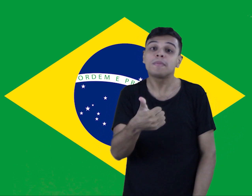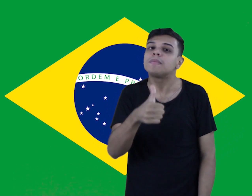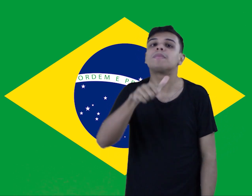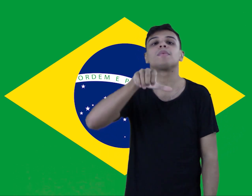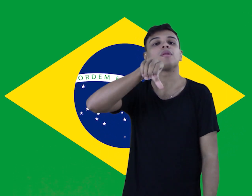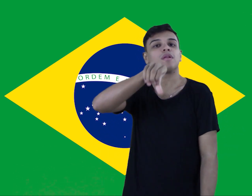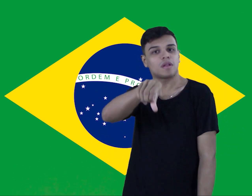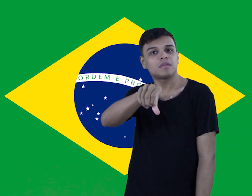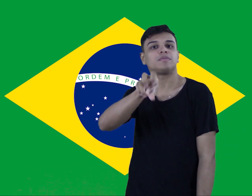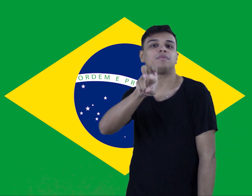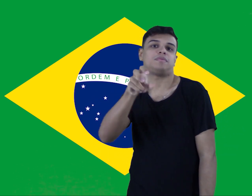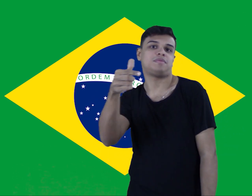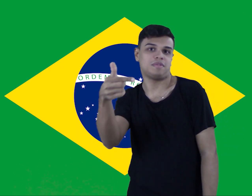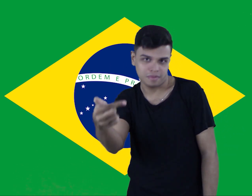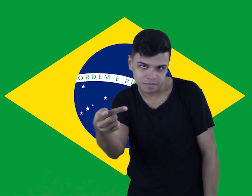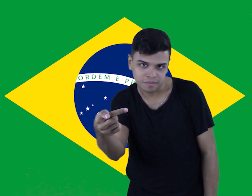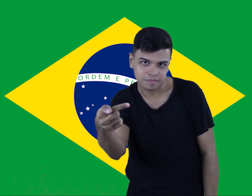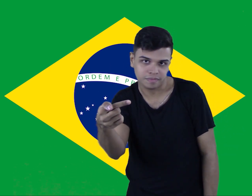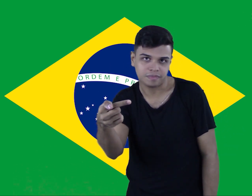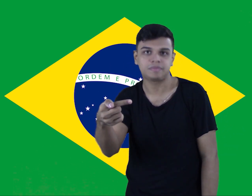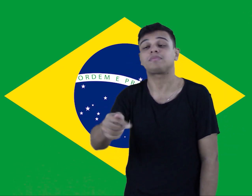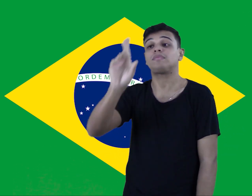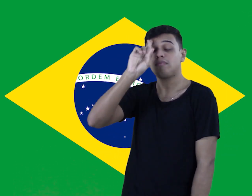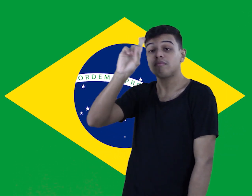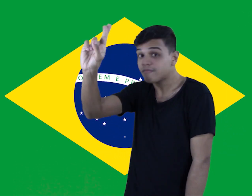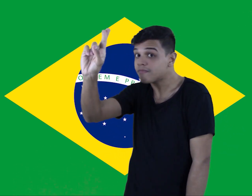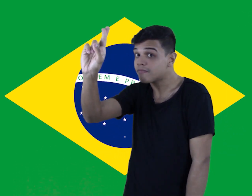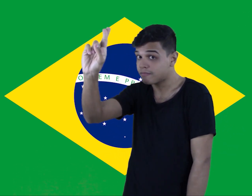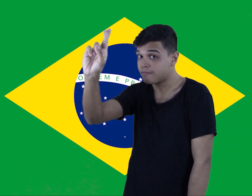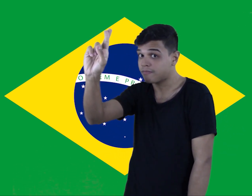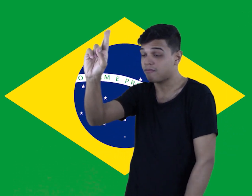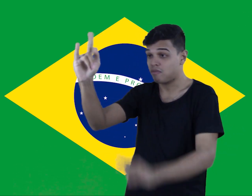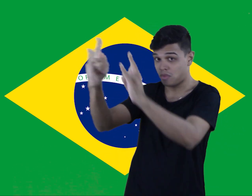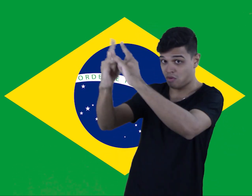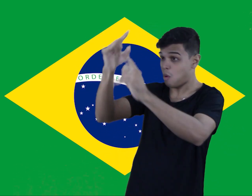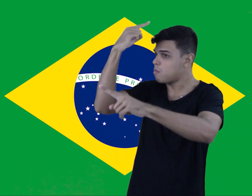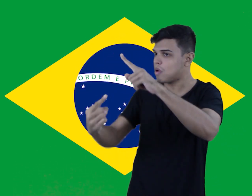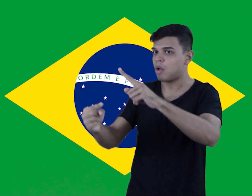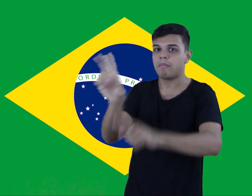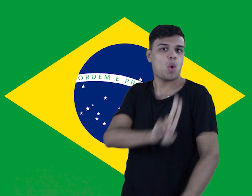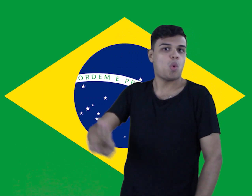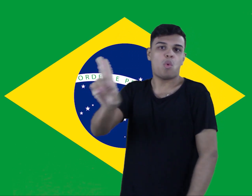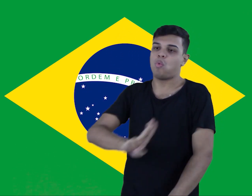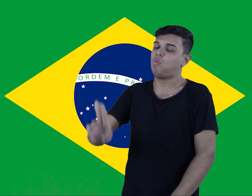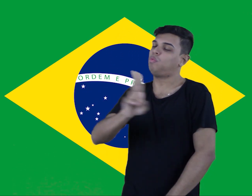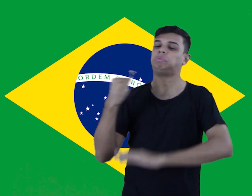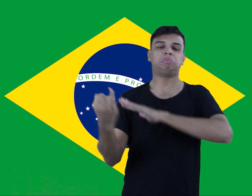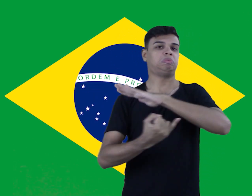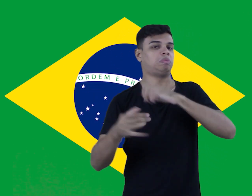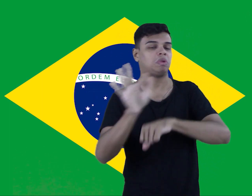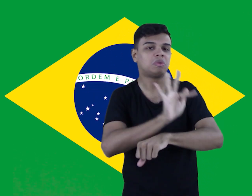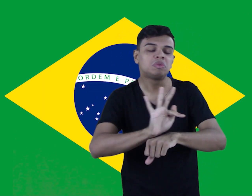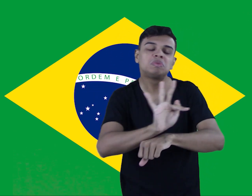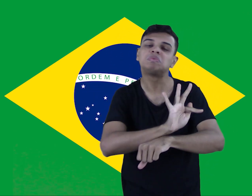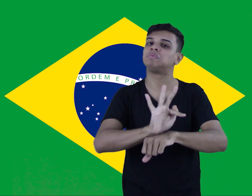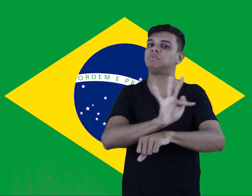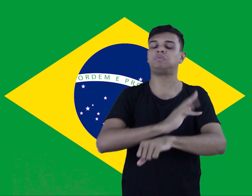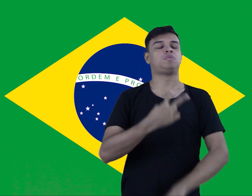1957, por influência da diretoria do Instituto, foi proibido qualquer tipo de uso, mesmo informal, da